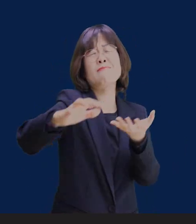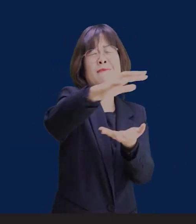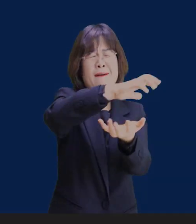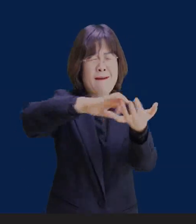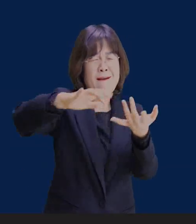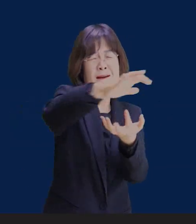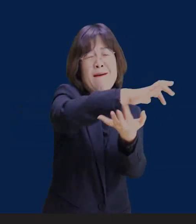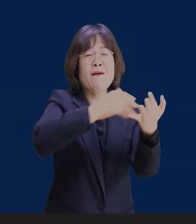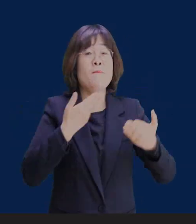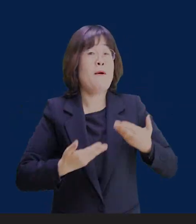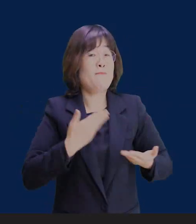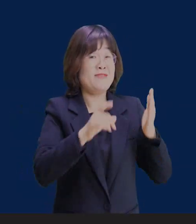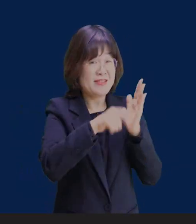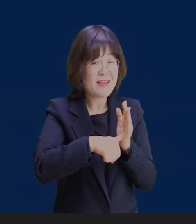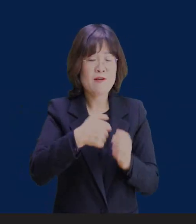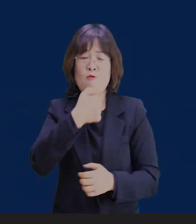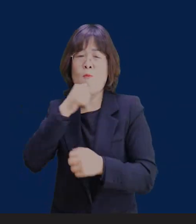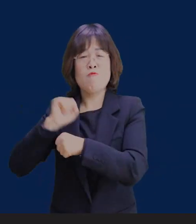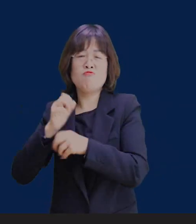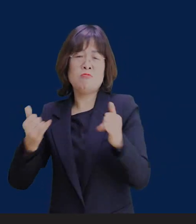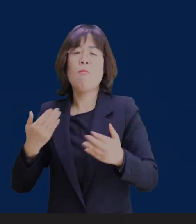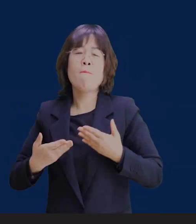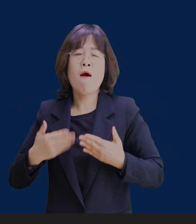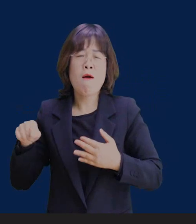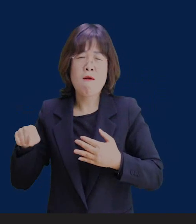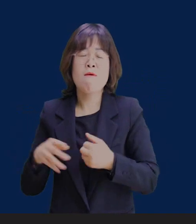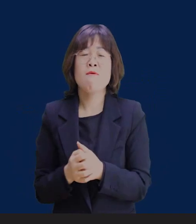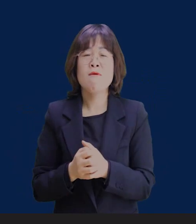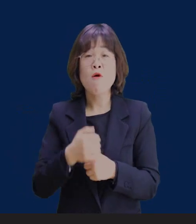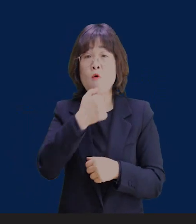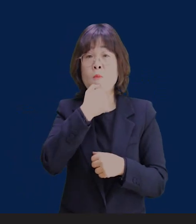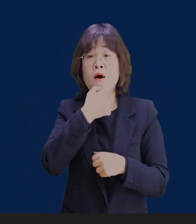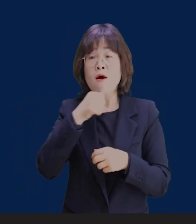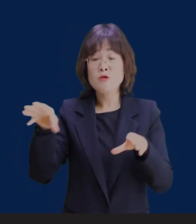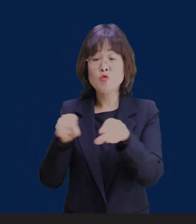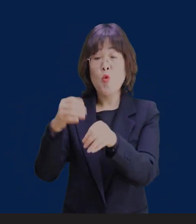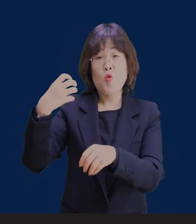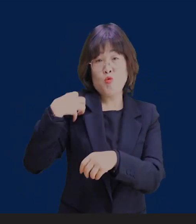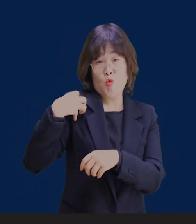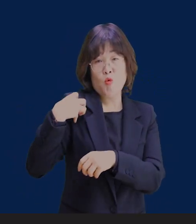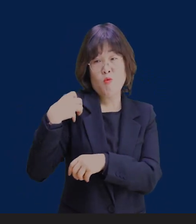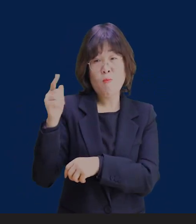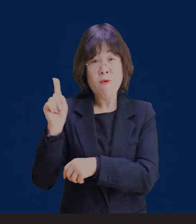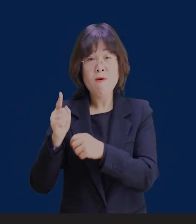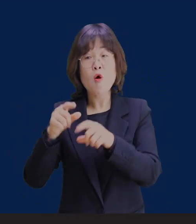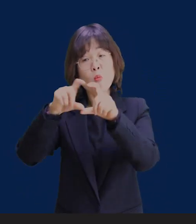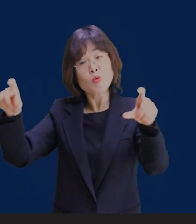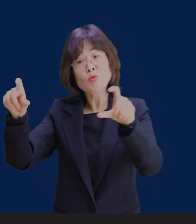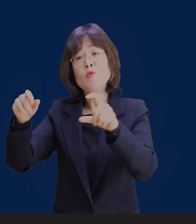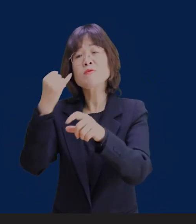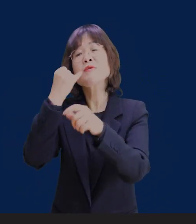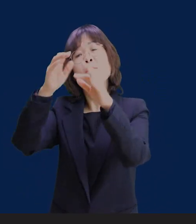인파로 북적거리면 로마의 병사들도 덩달아 바빠집니다. 로마 총독